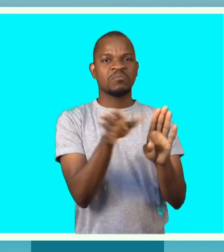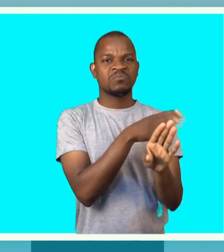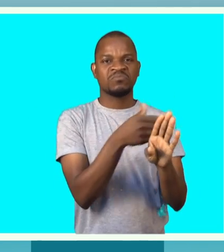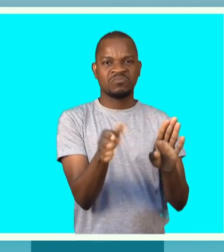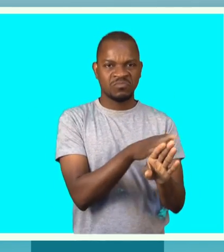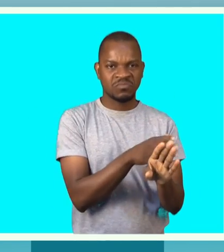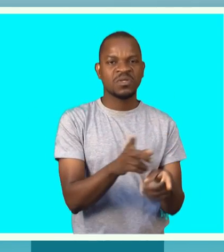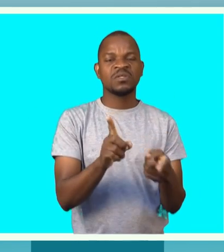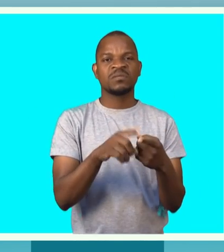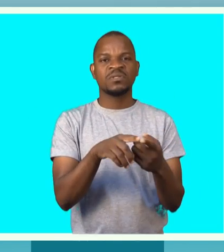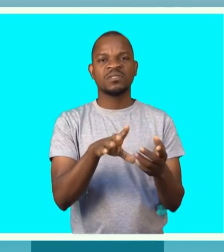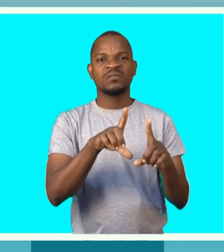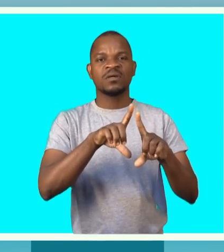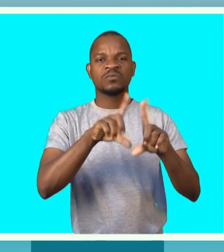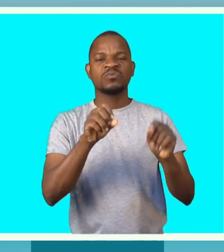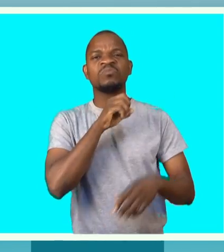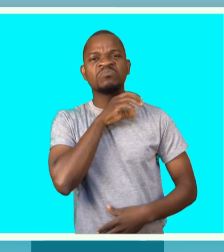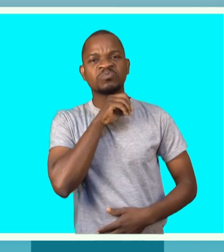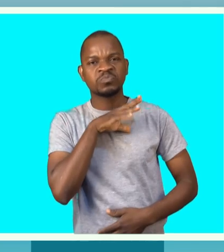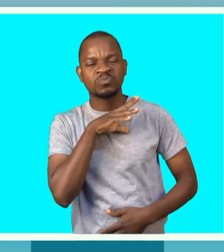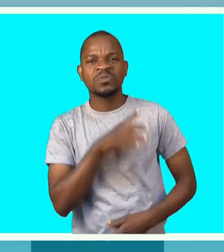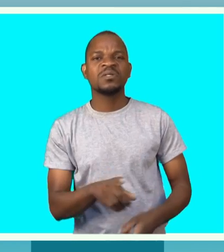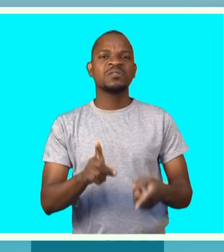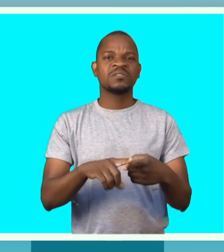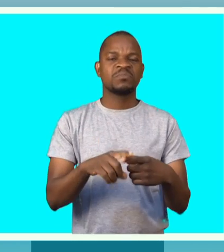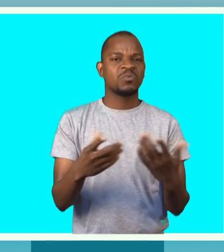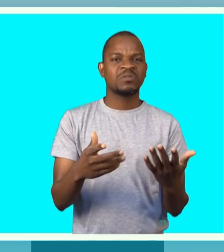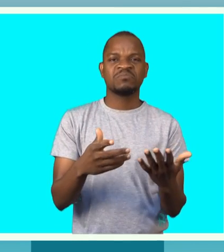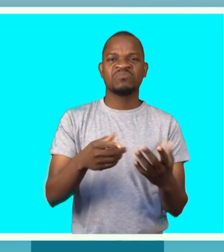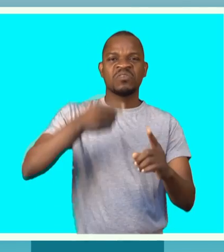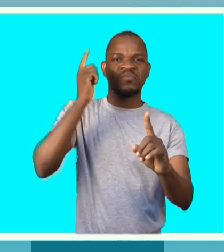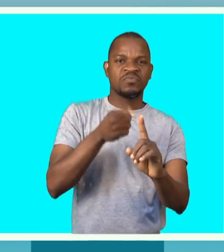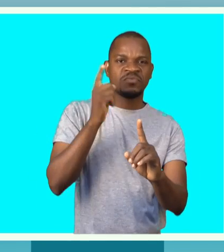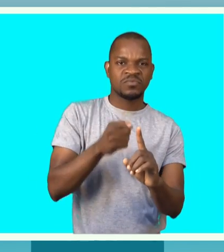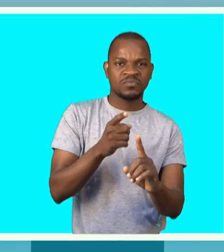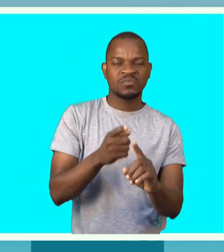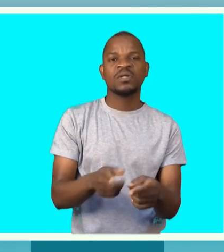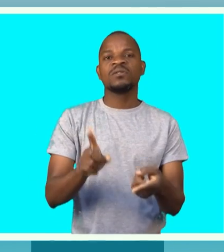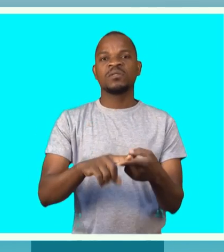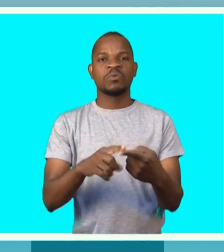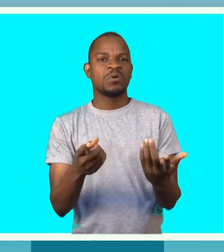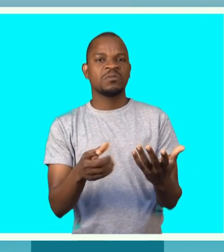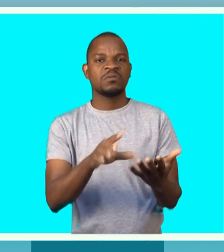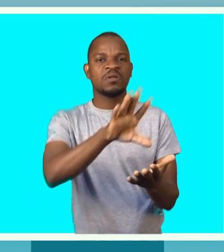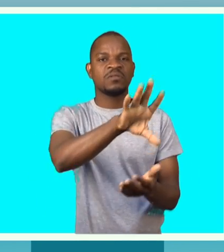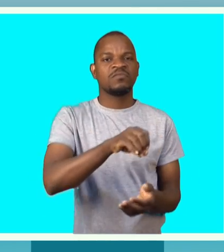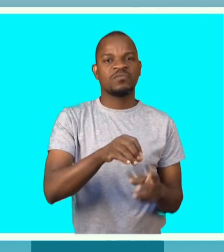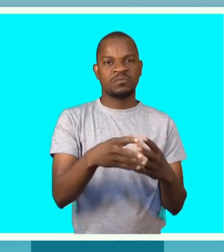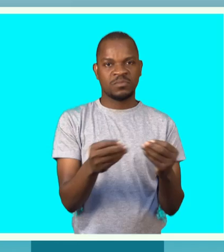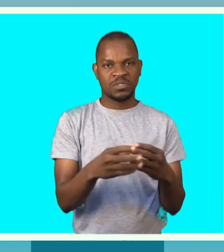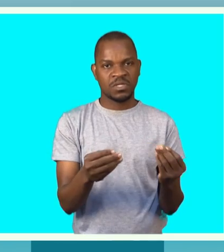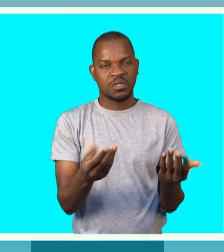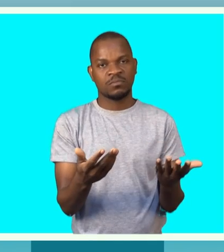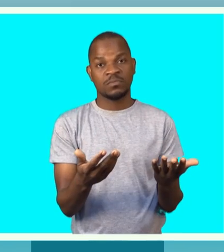moral e a violência patrimonial. Portanto, dependendo da modalidade da violência